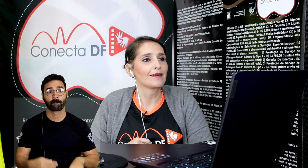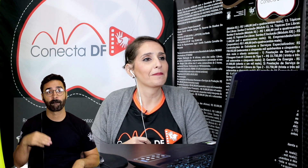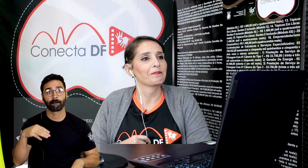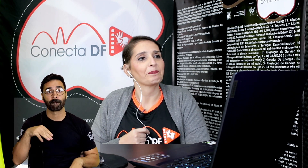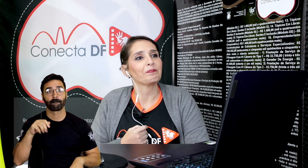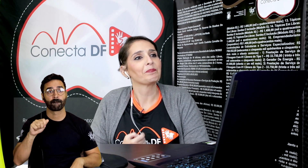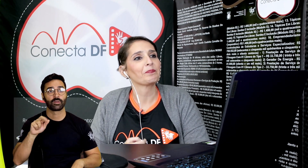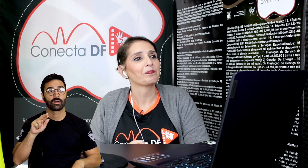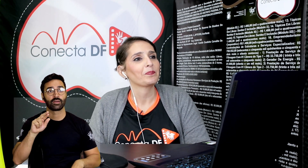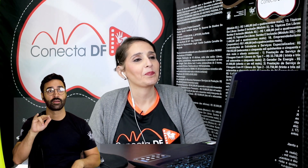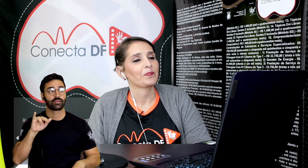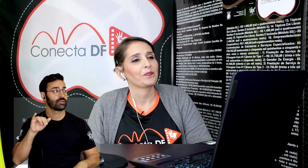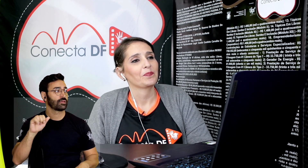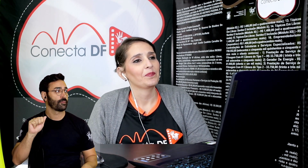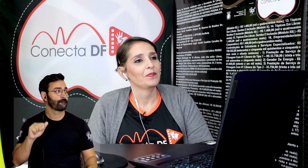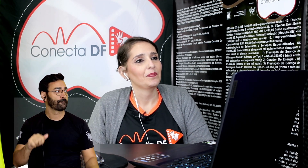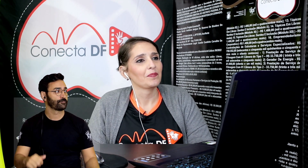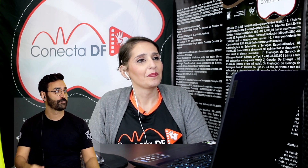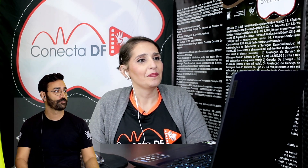Maria,